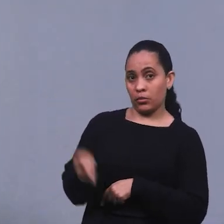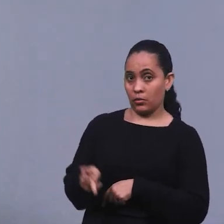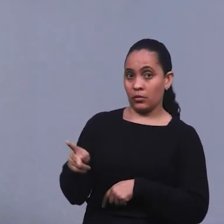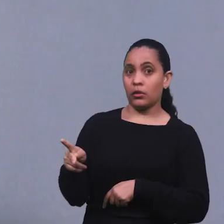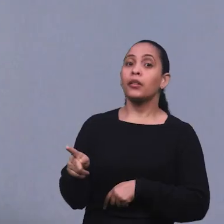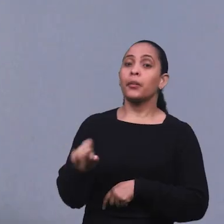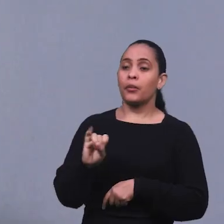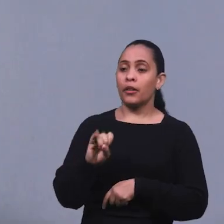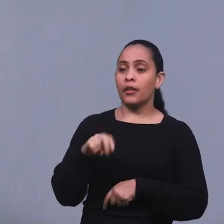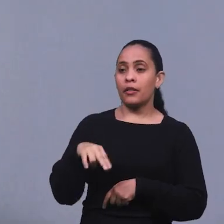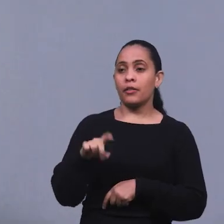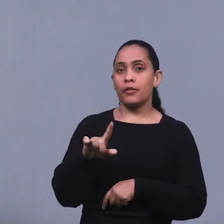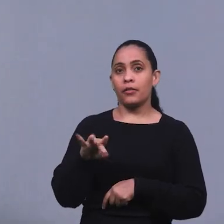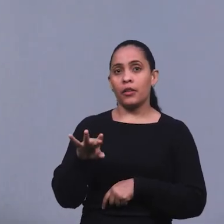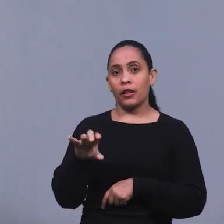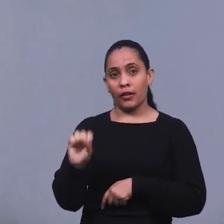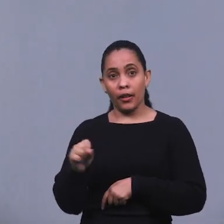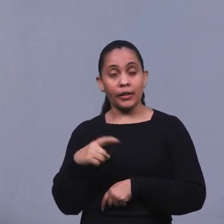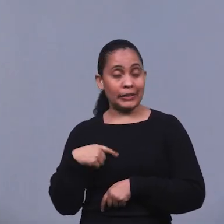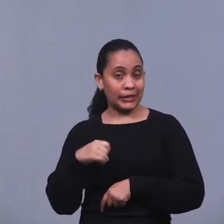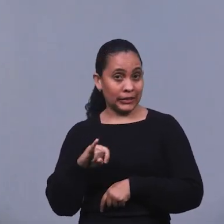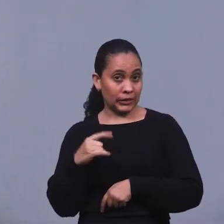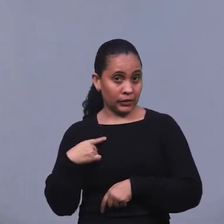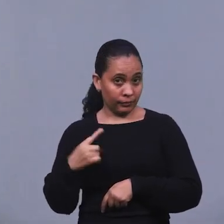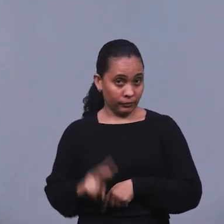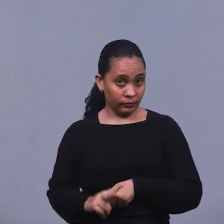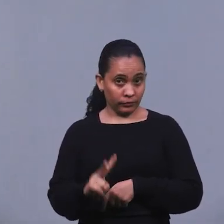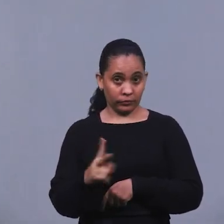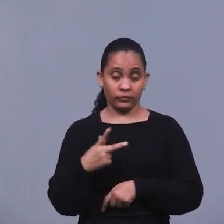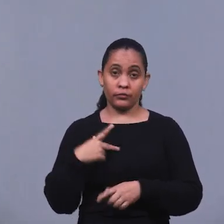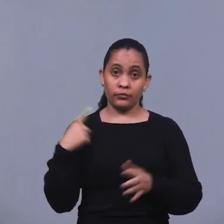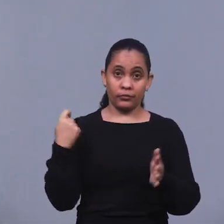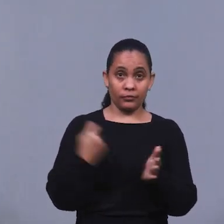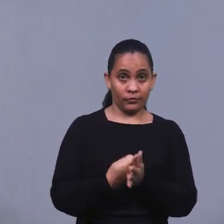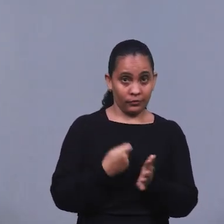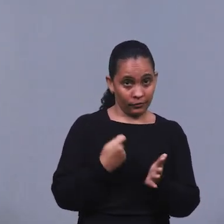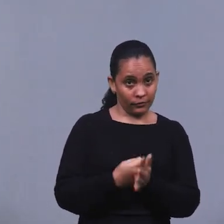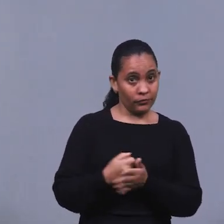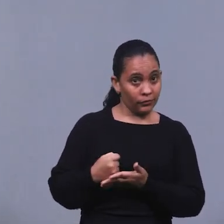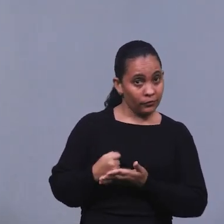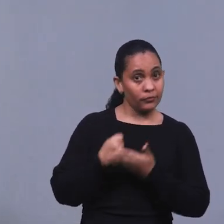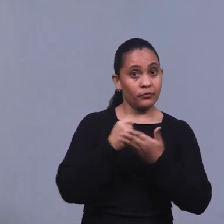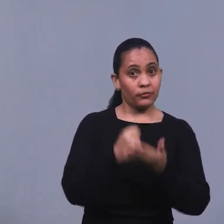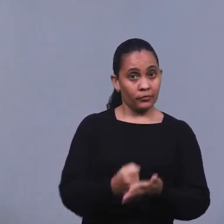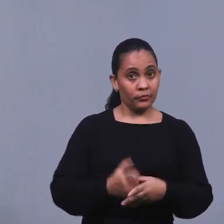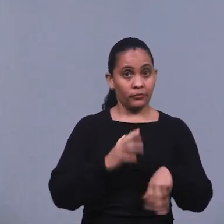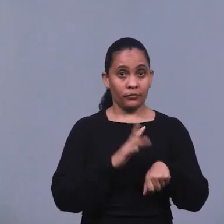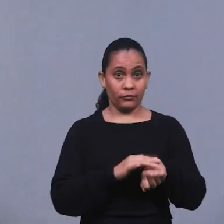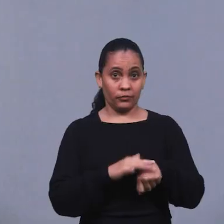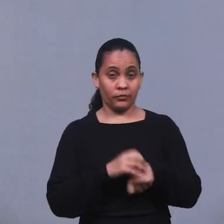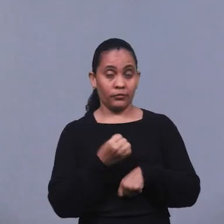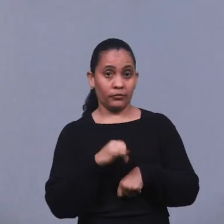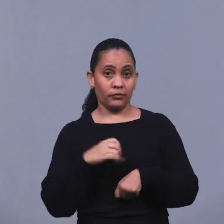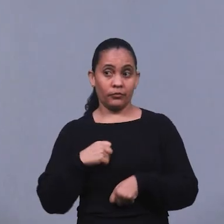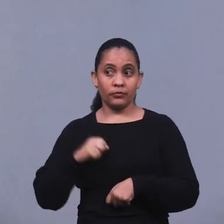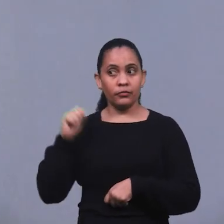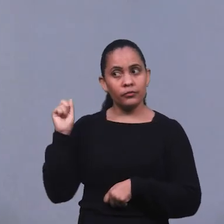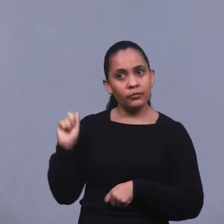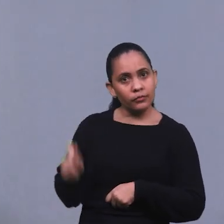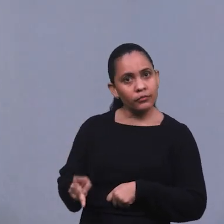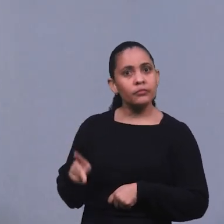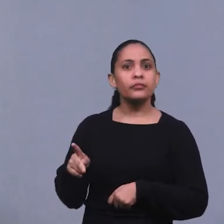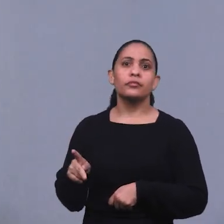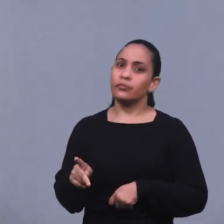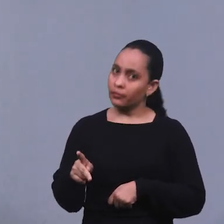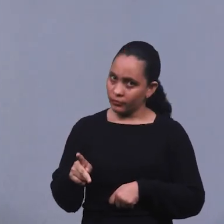diferença? Se é temporário ou permanente. Se é temporário, eu vou receber auxílio doença. Se é permanente, é a aposentadoria por